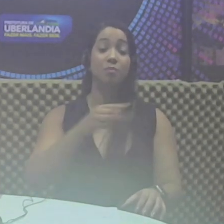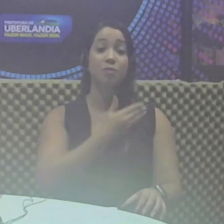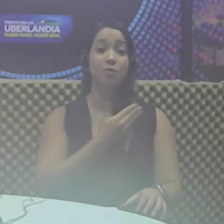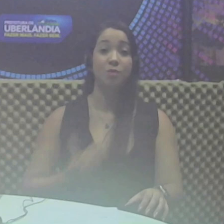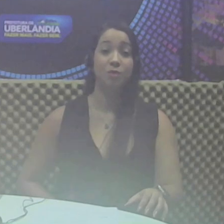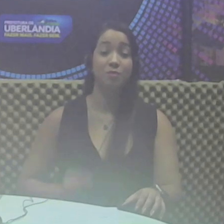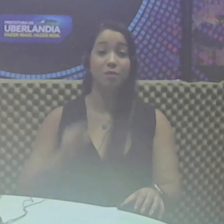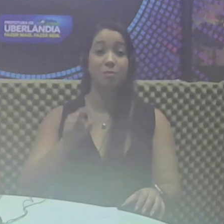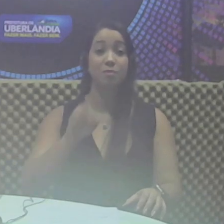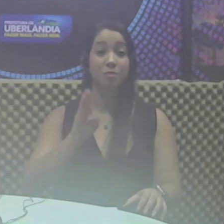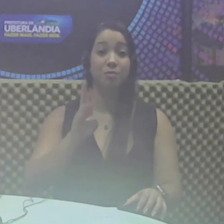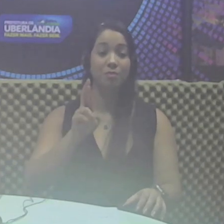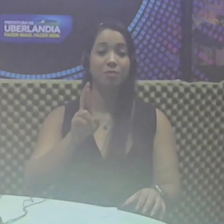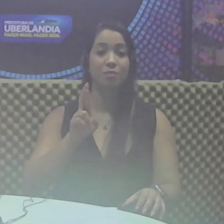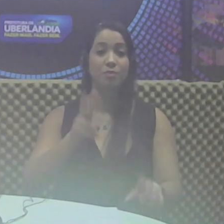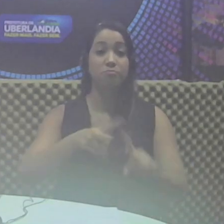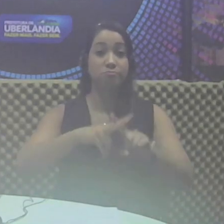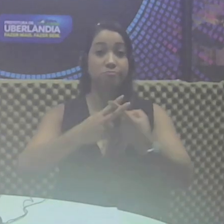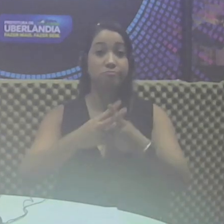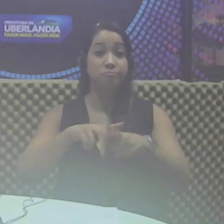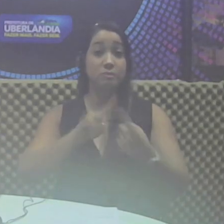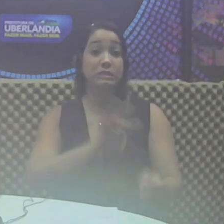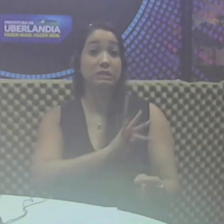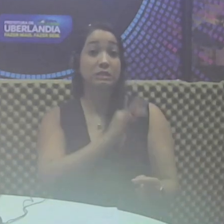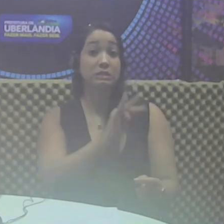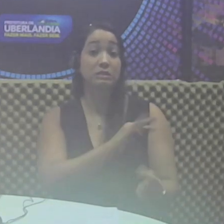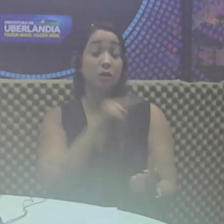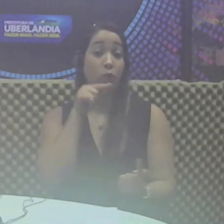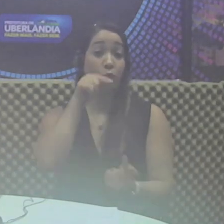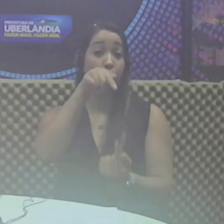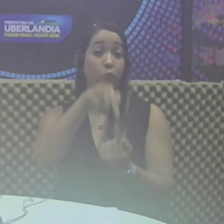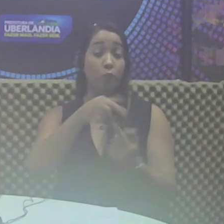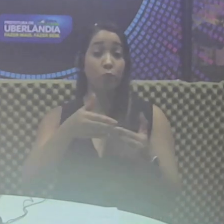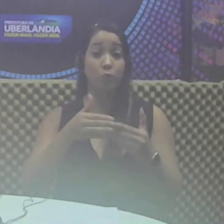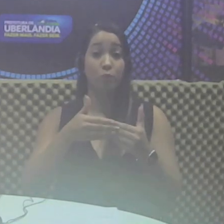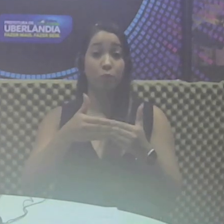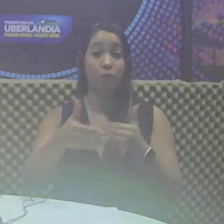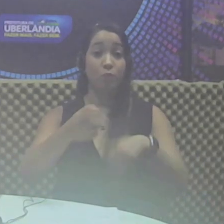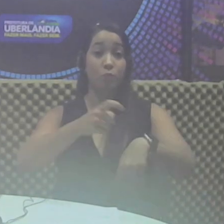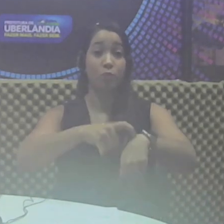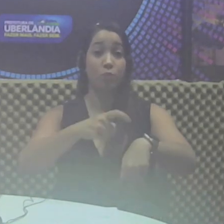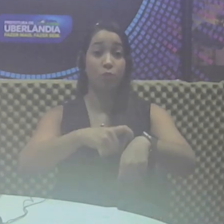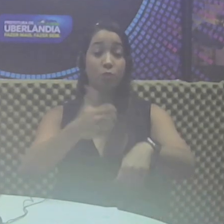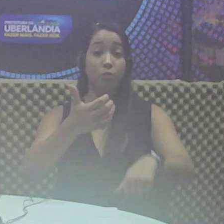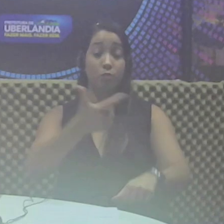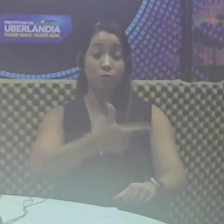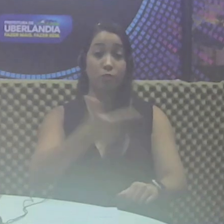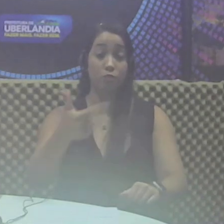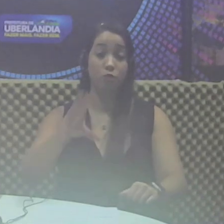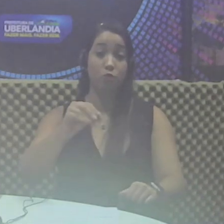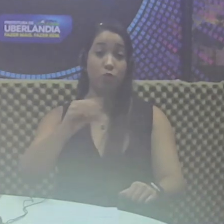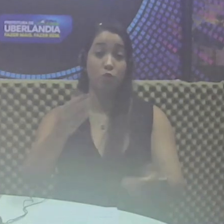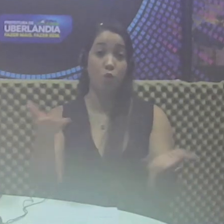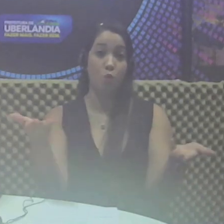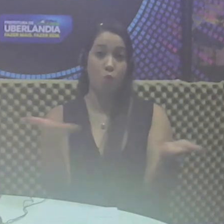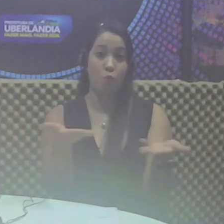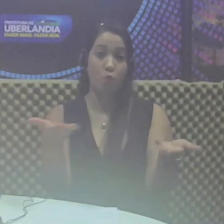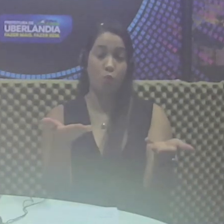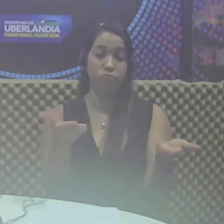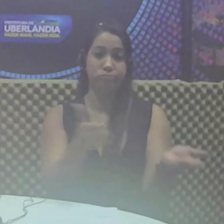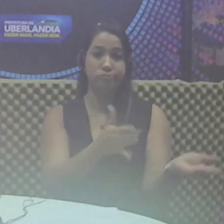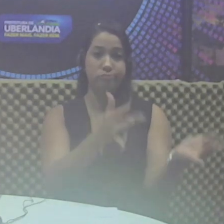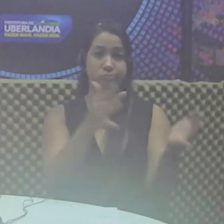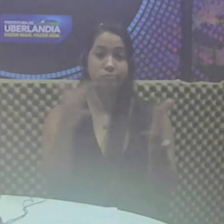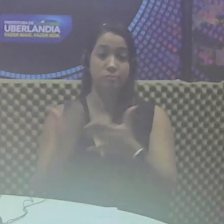uberlandia.mg.gov.br, passará por manutenção técnica programada a partir das 10 horas da noite de hoje. No período, o acesso